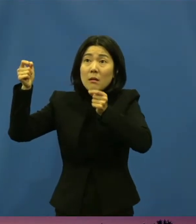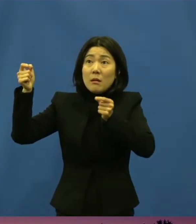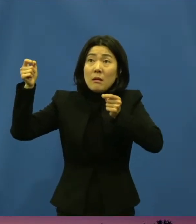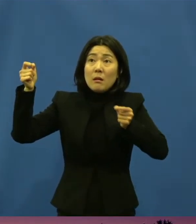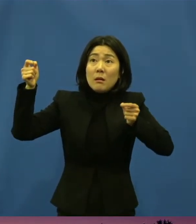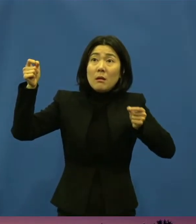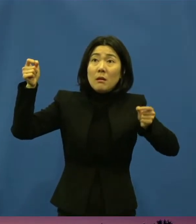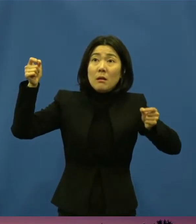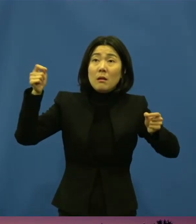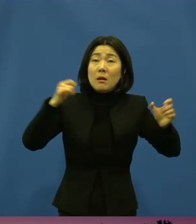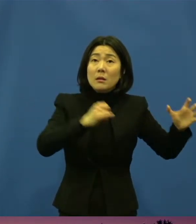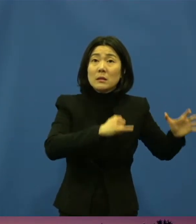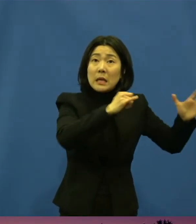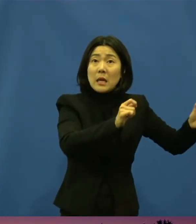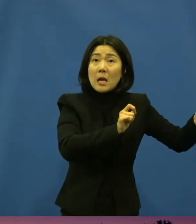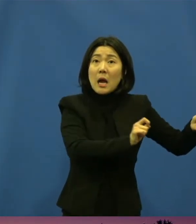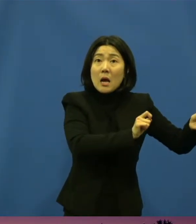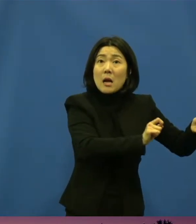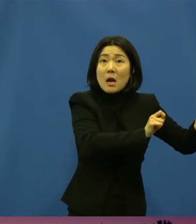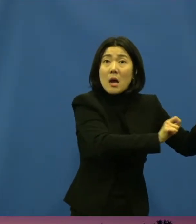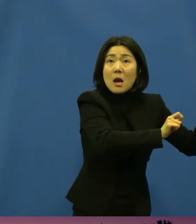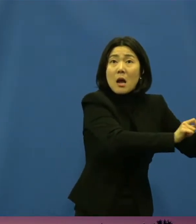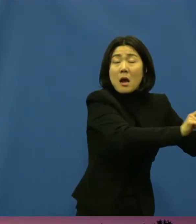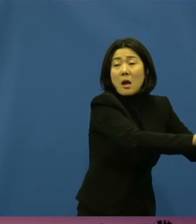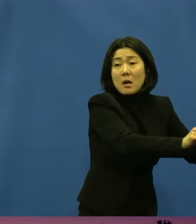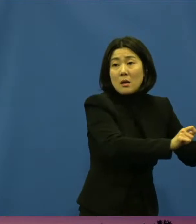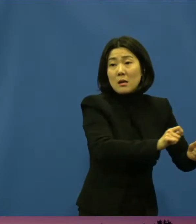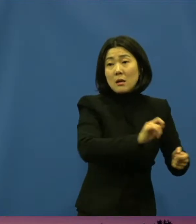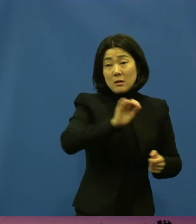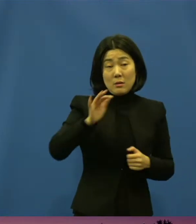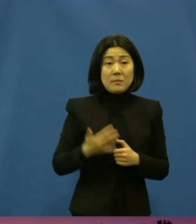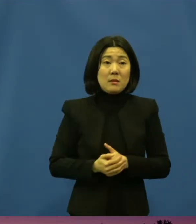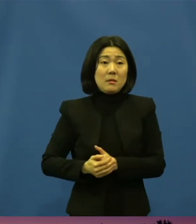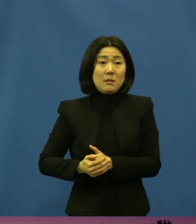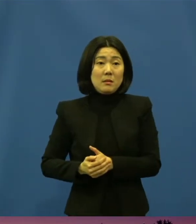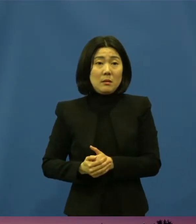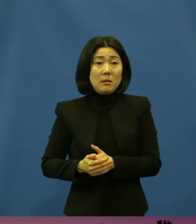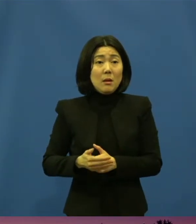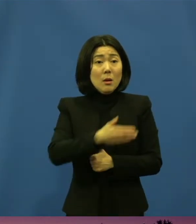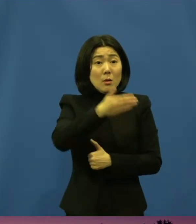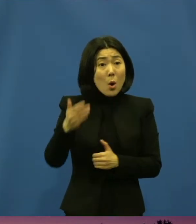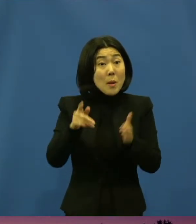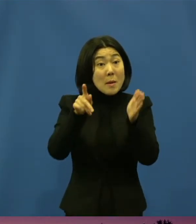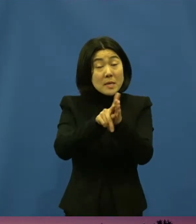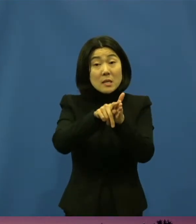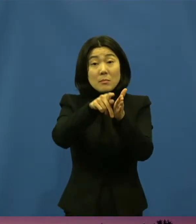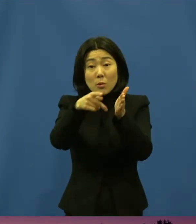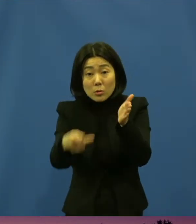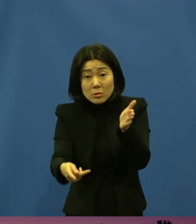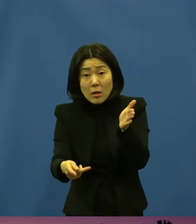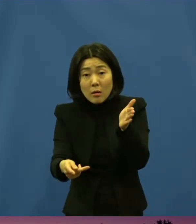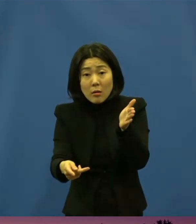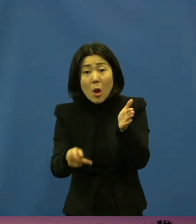문제는 그런 자신의 상태를 심각하게 받아들이지 않는다는 거예요.